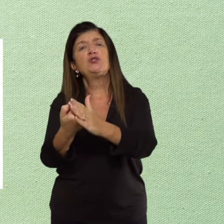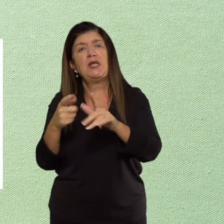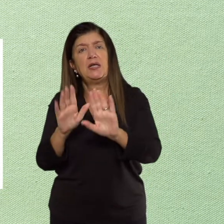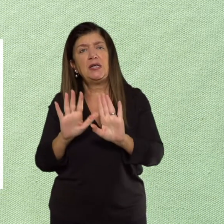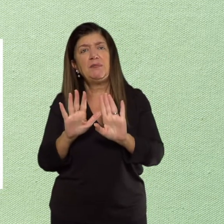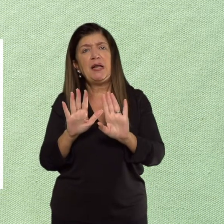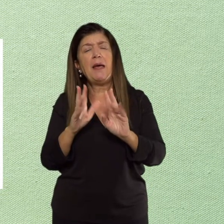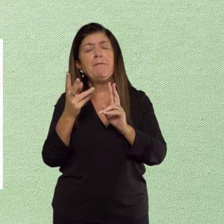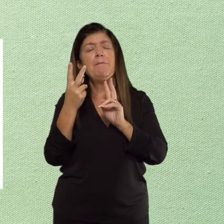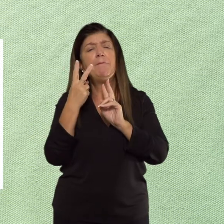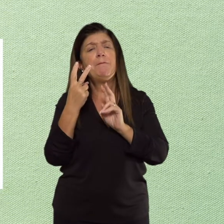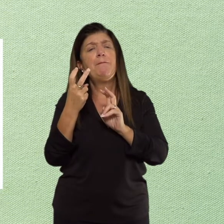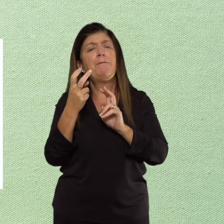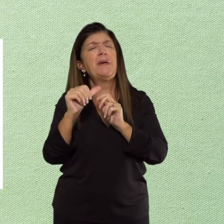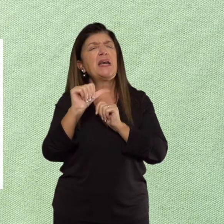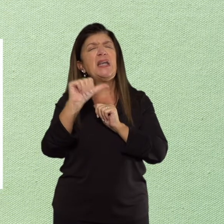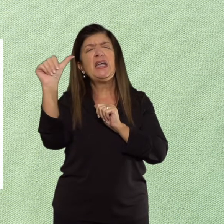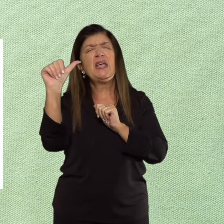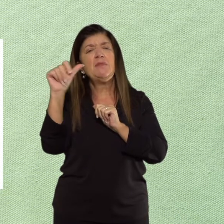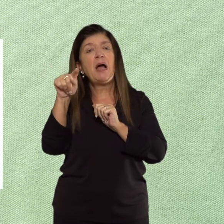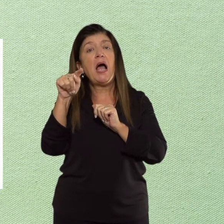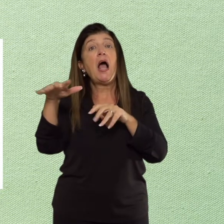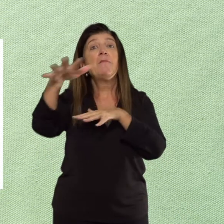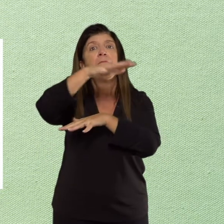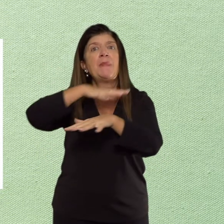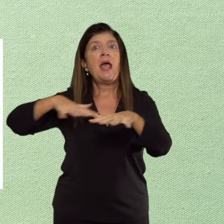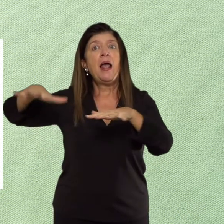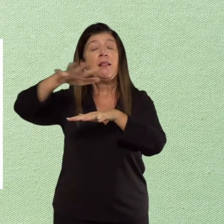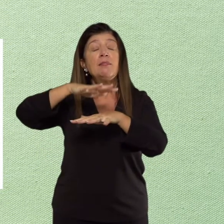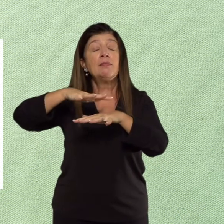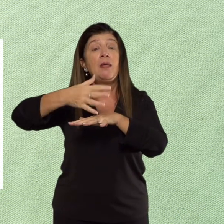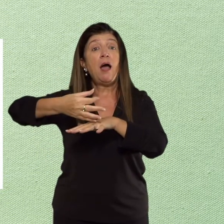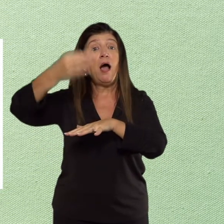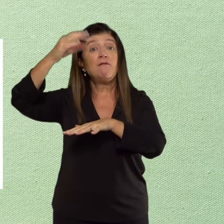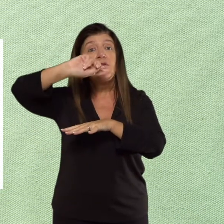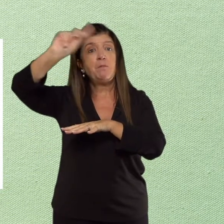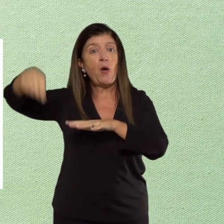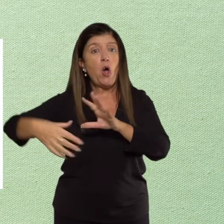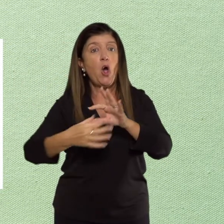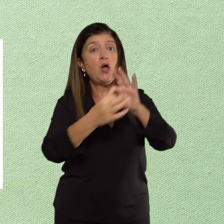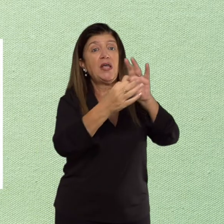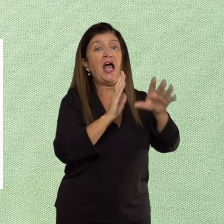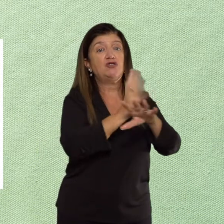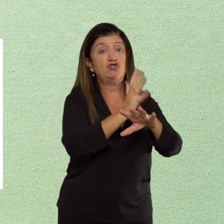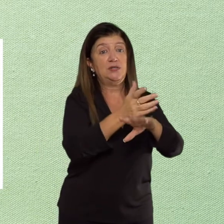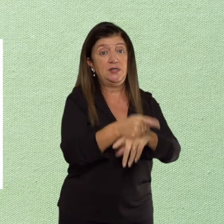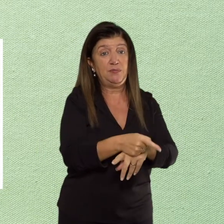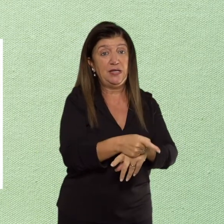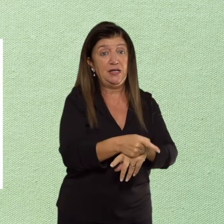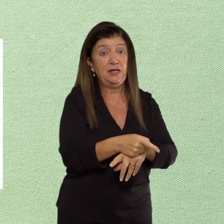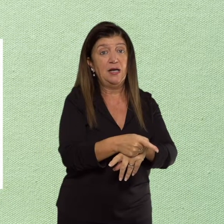prevalentemente ambientale, ma anche legata comunque all'accessibilità dei manufatti realizzati o